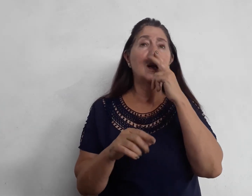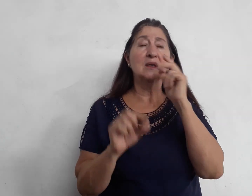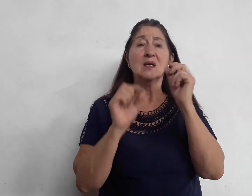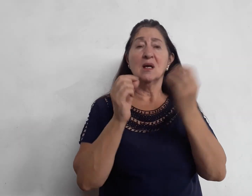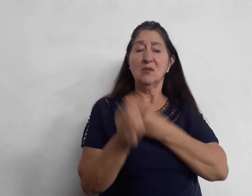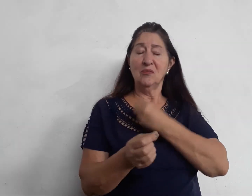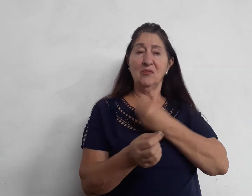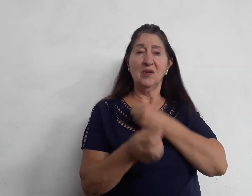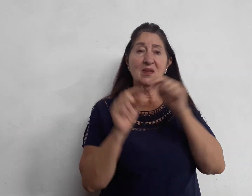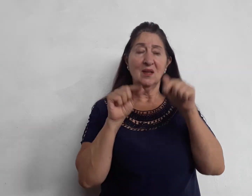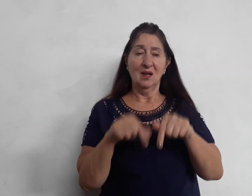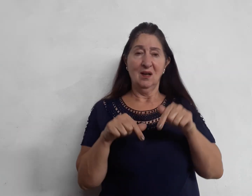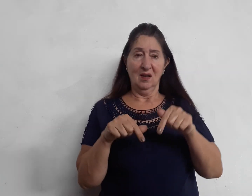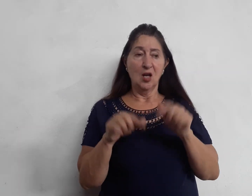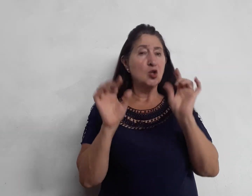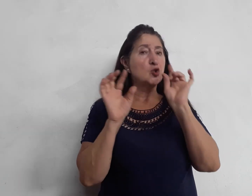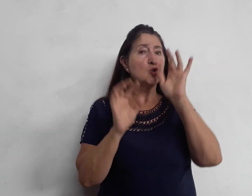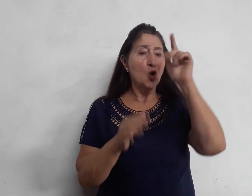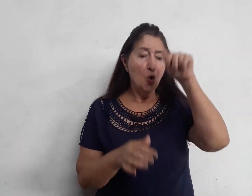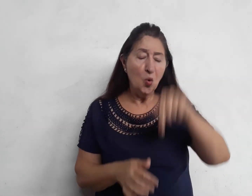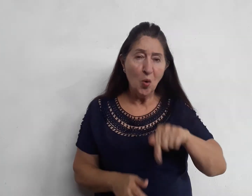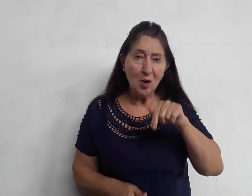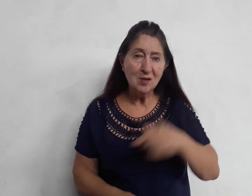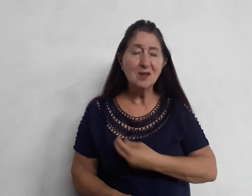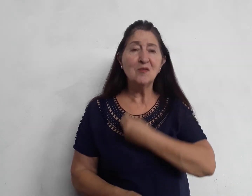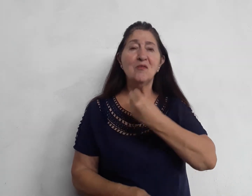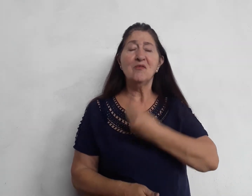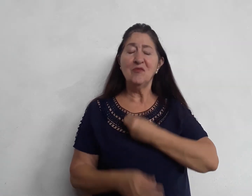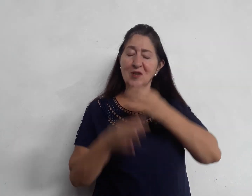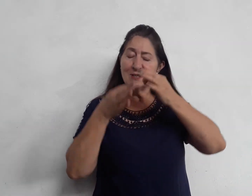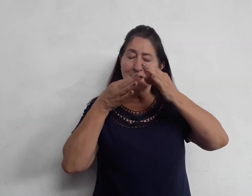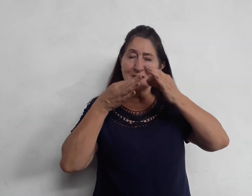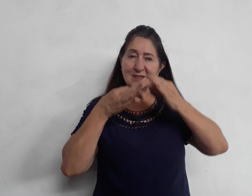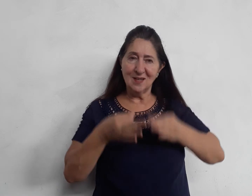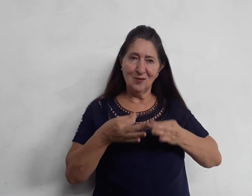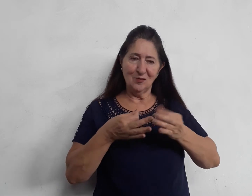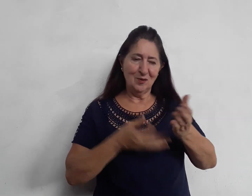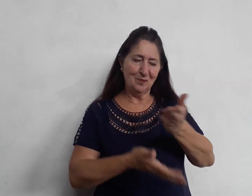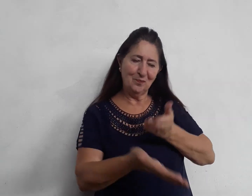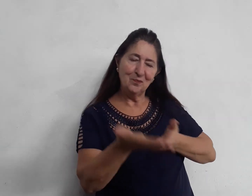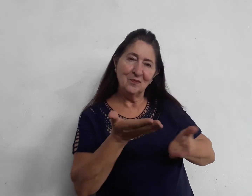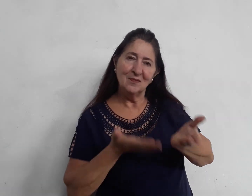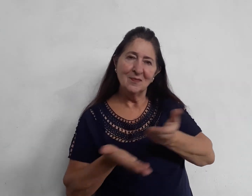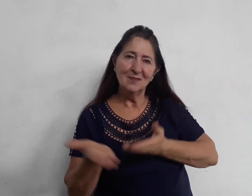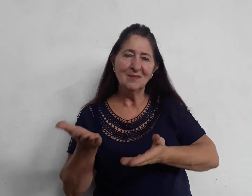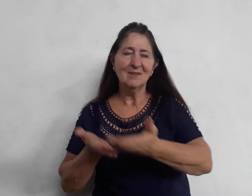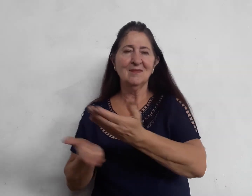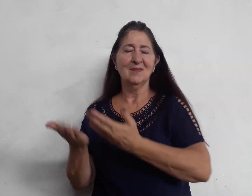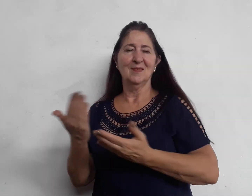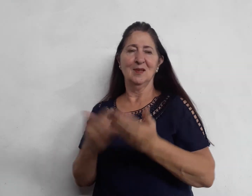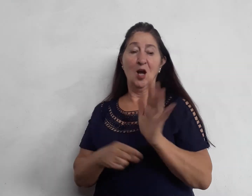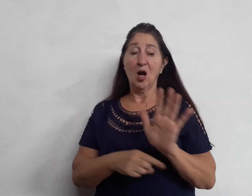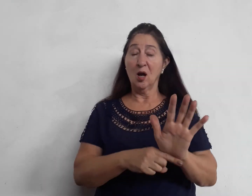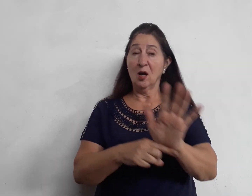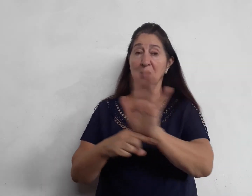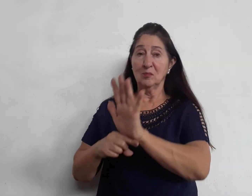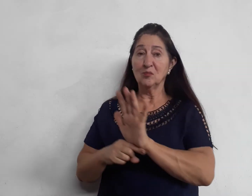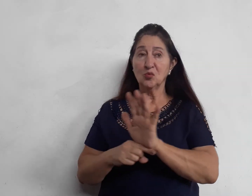aqui. Viva a vida, irmãos, servindo, ajudando. Aqueles que têm maiores